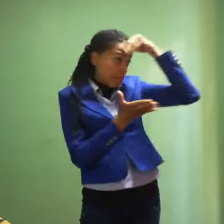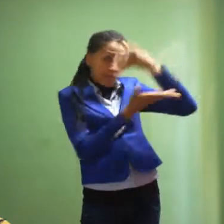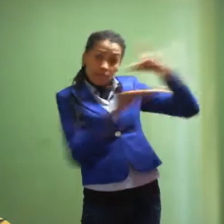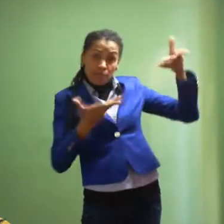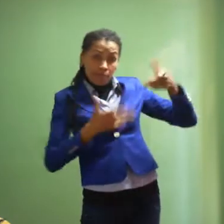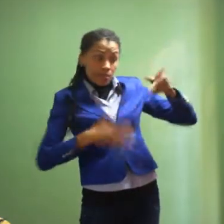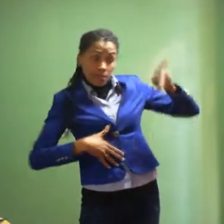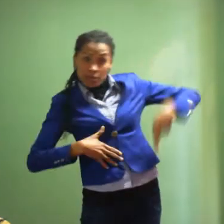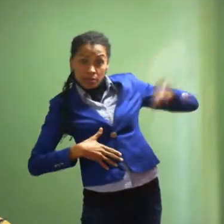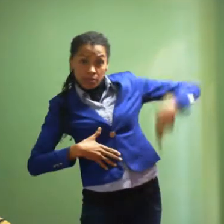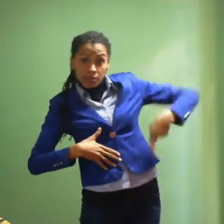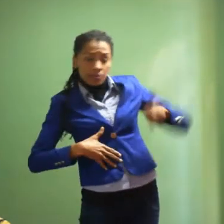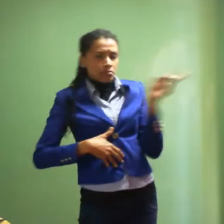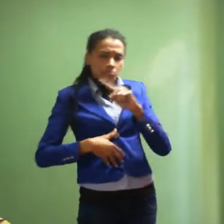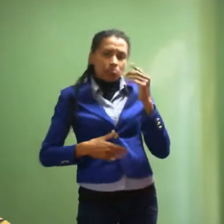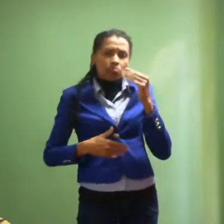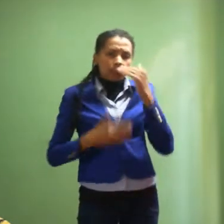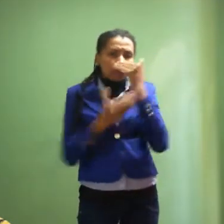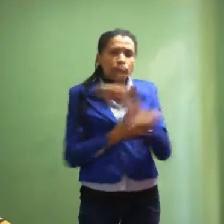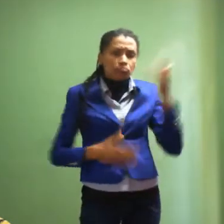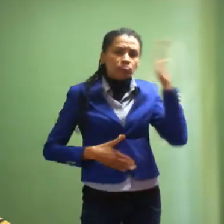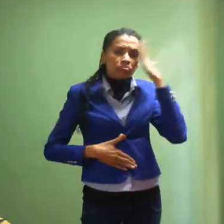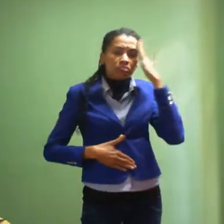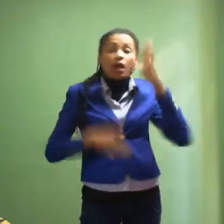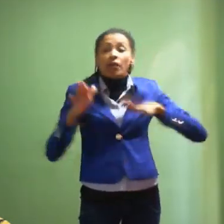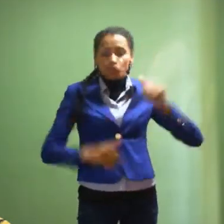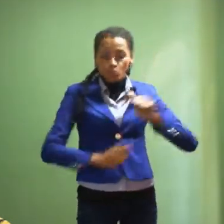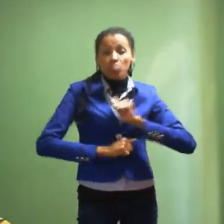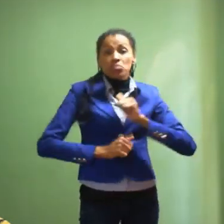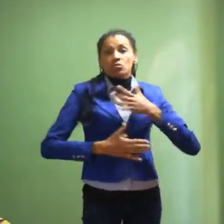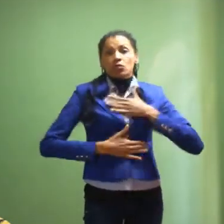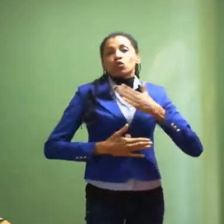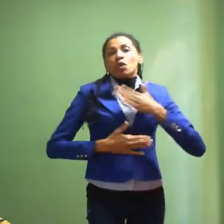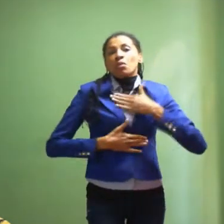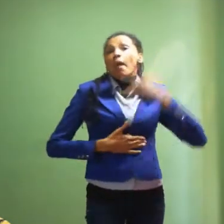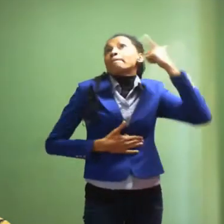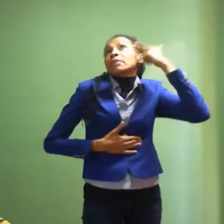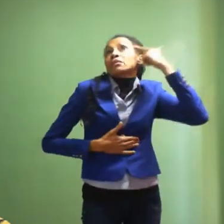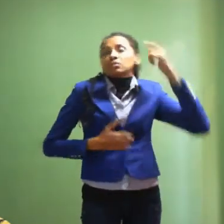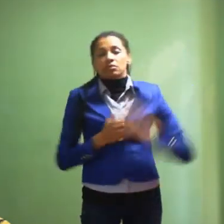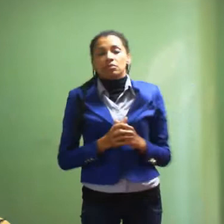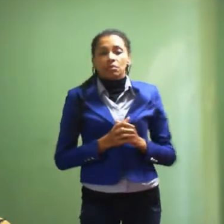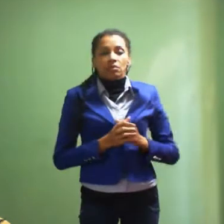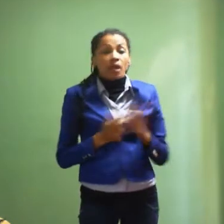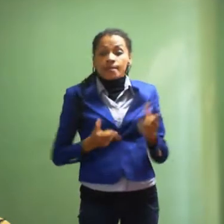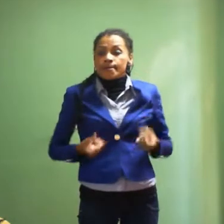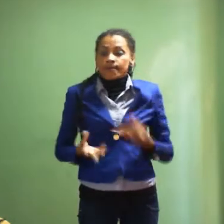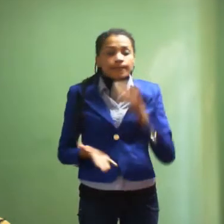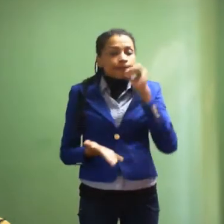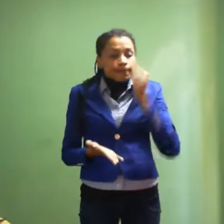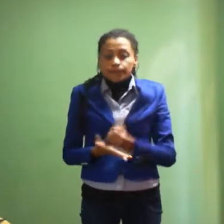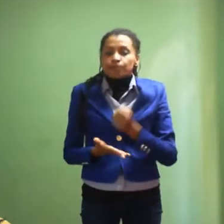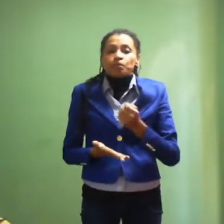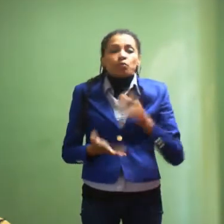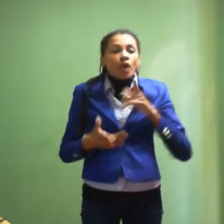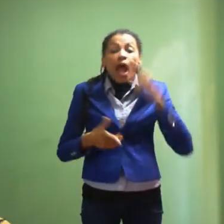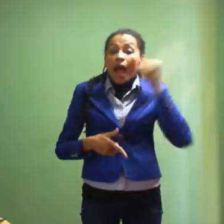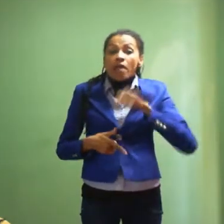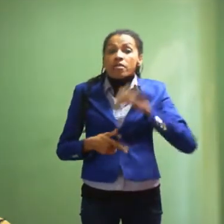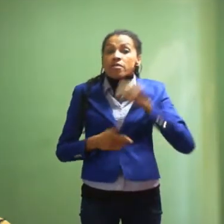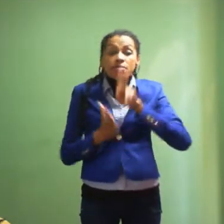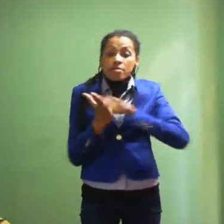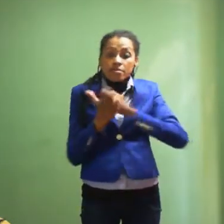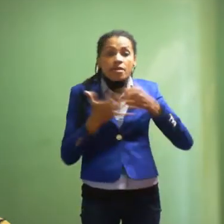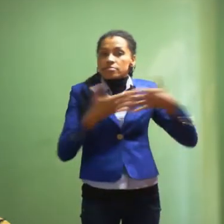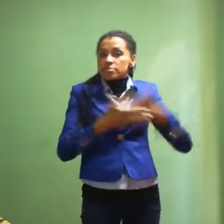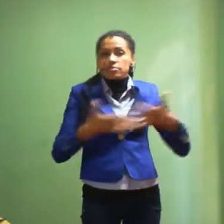académicos, no es solamente, porque es una idea que también de pronto tenemos los mismos docentes y la transmitimos a los estudiantes, que solamente se usan